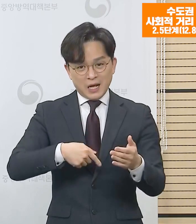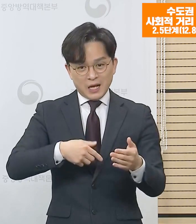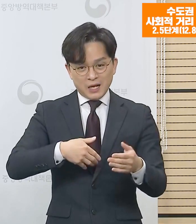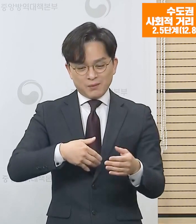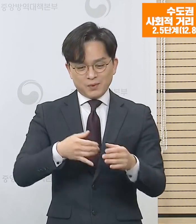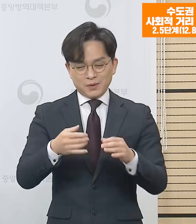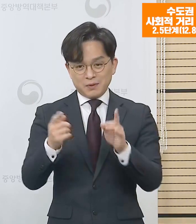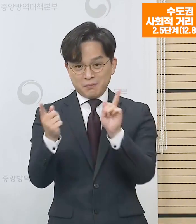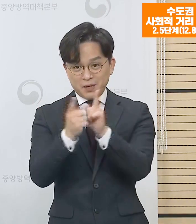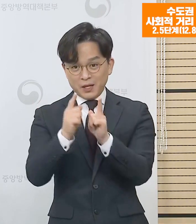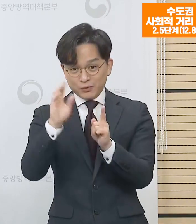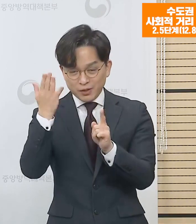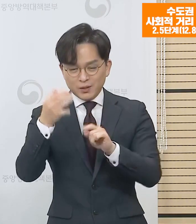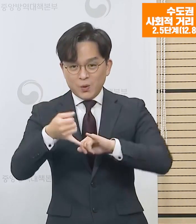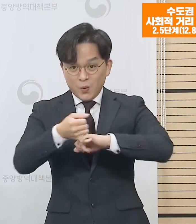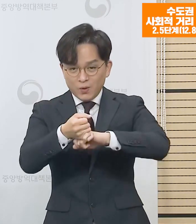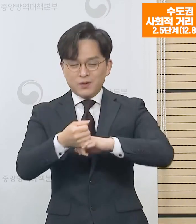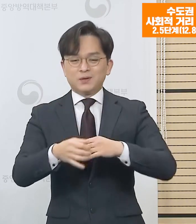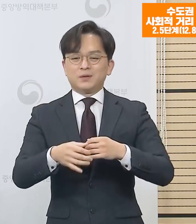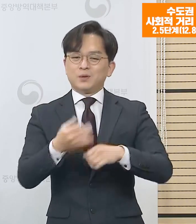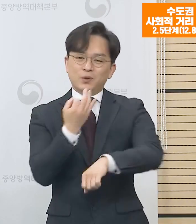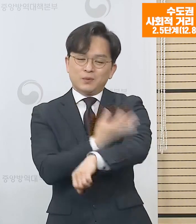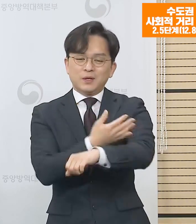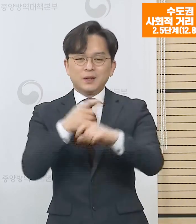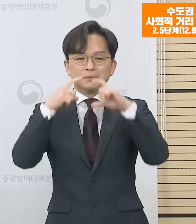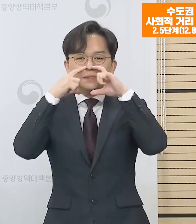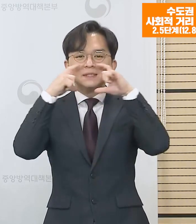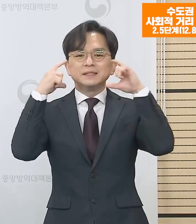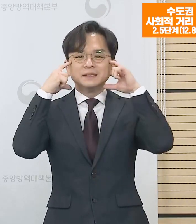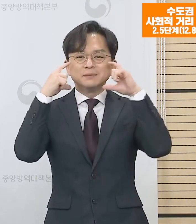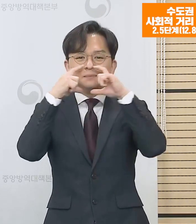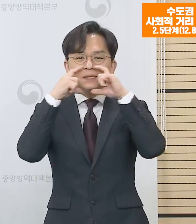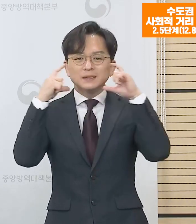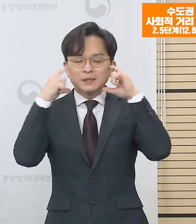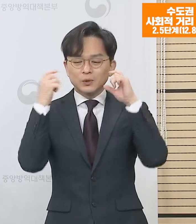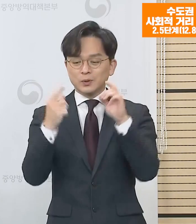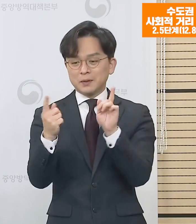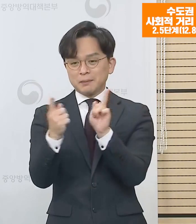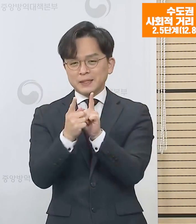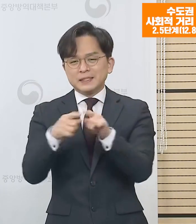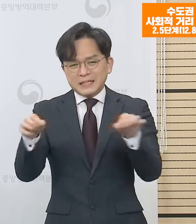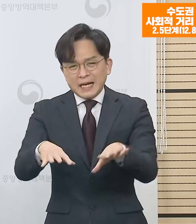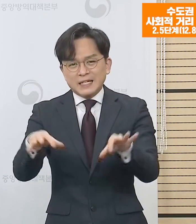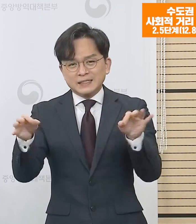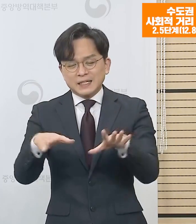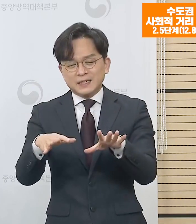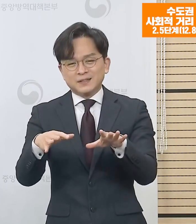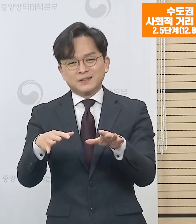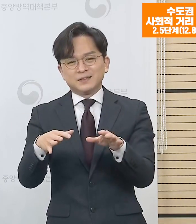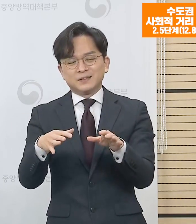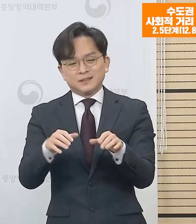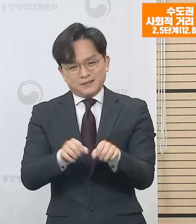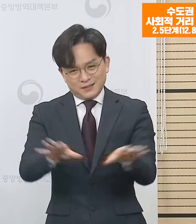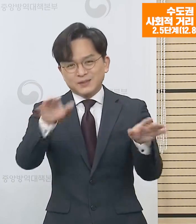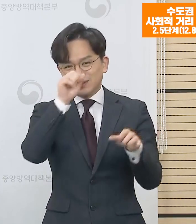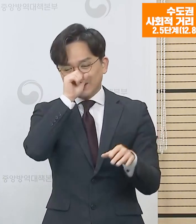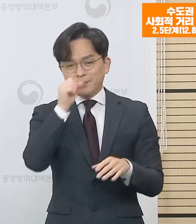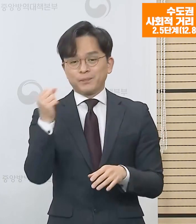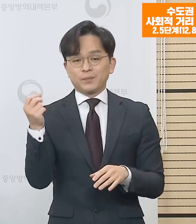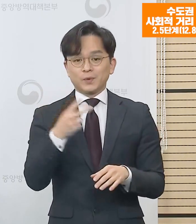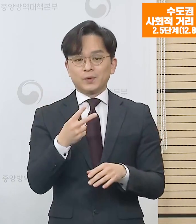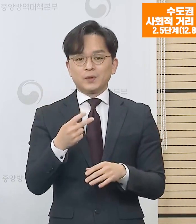시간도 최소화하는 게 필요합니다. 또한 평소 가정 내에서도 환기를 자주 시키고 또 증상이